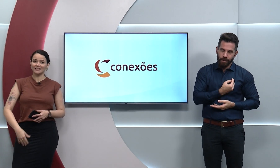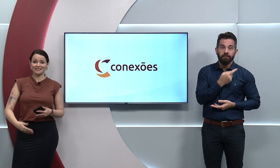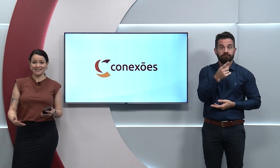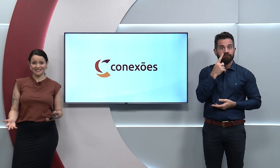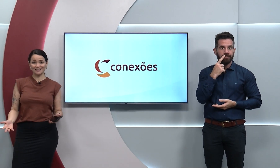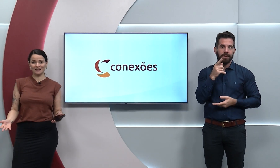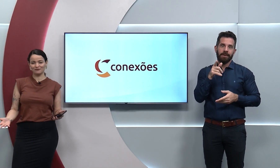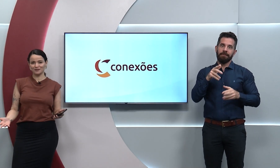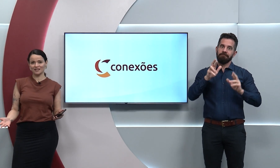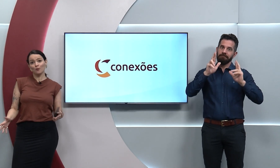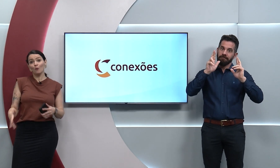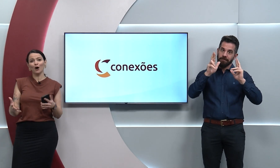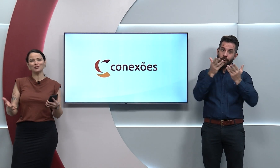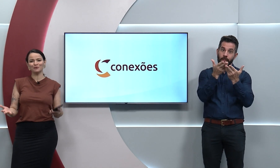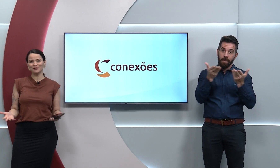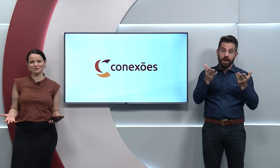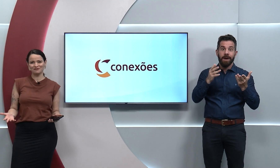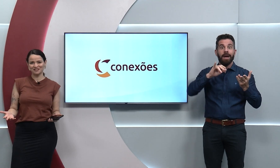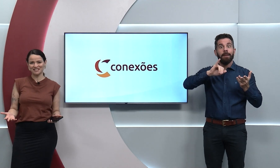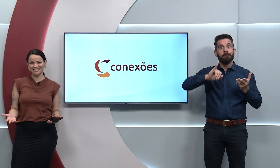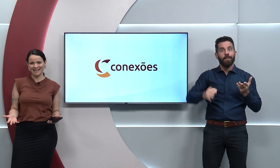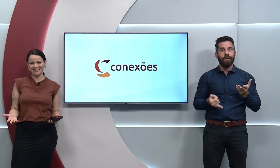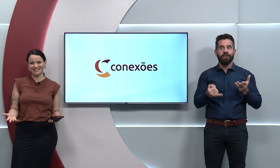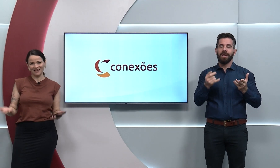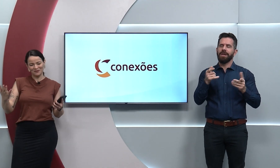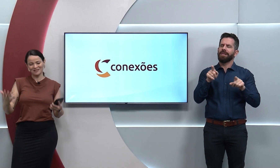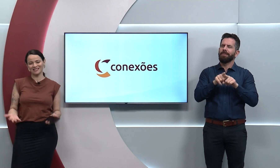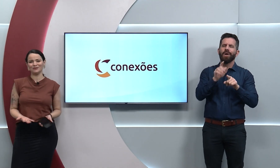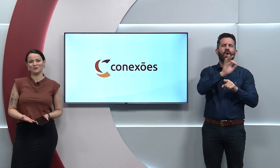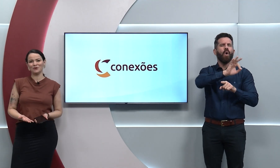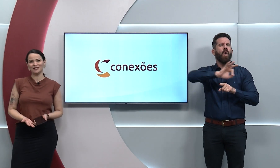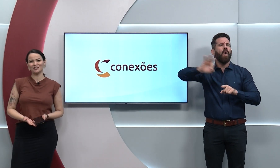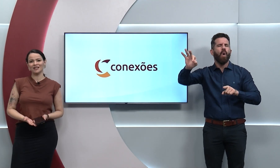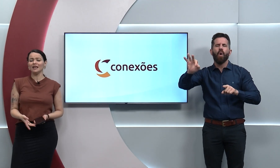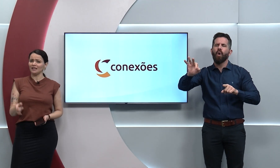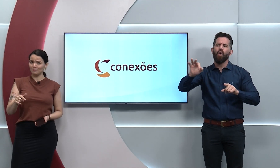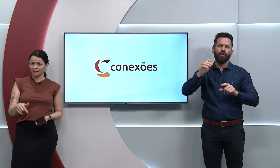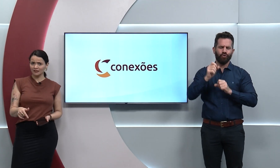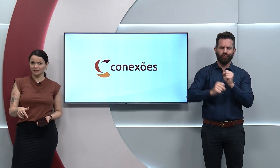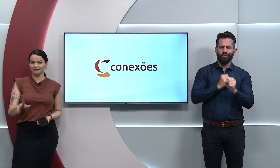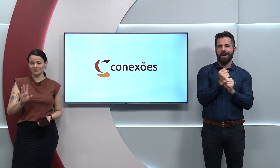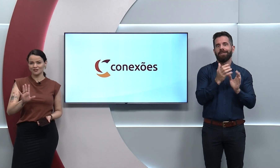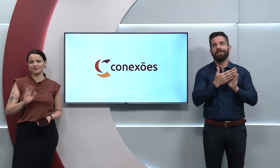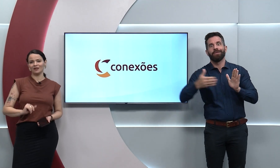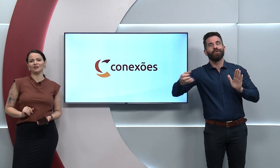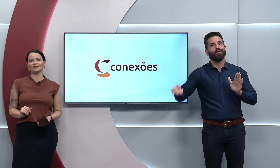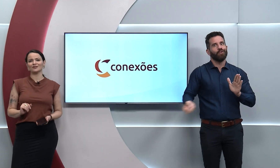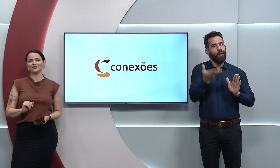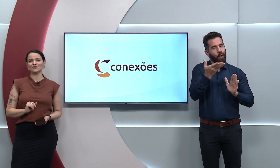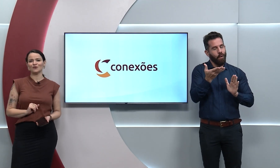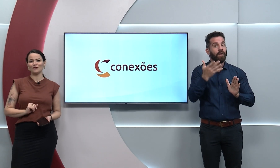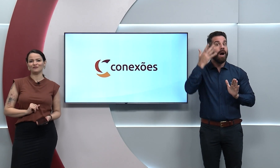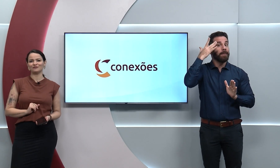gente deseja a você um ótimo 2026, né? Começando hoje. E amanhã a gente tem